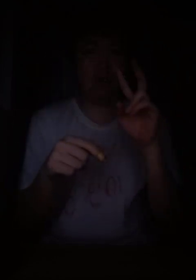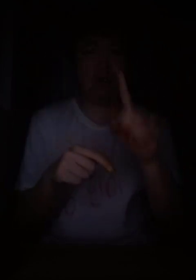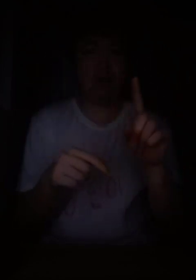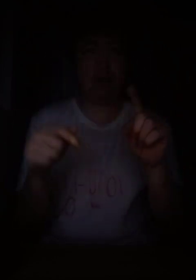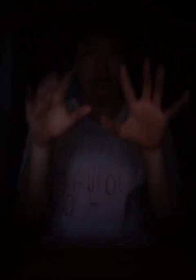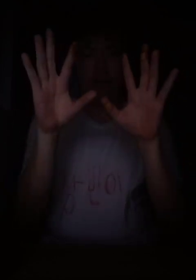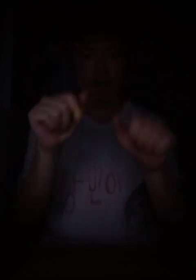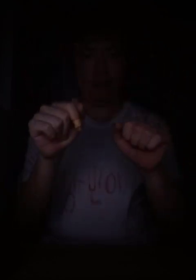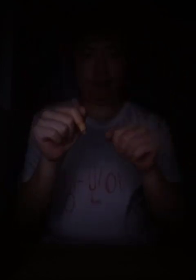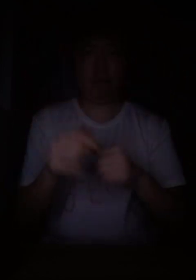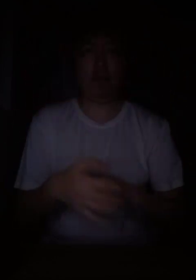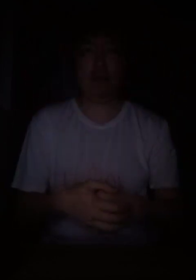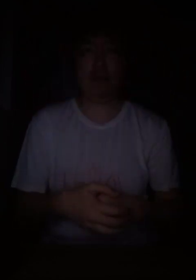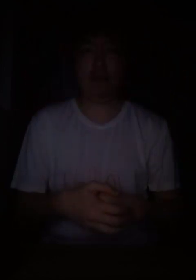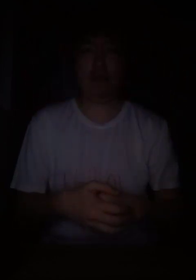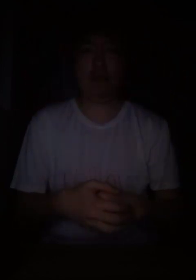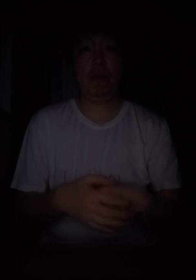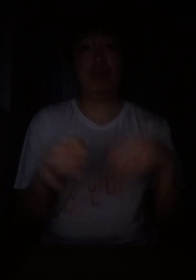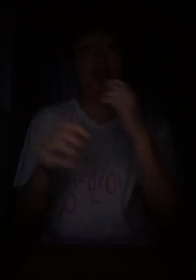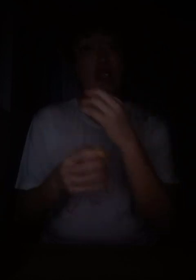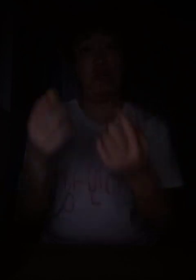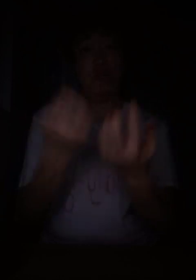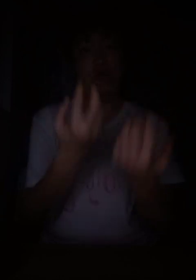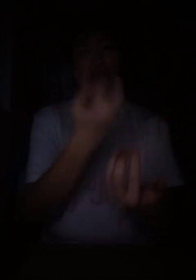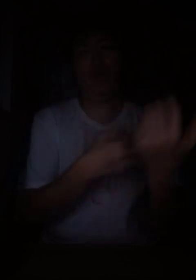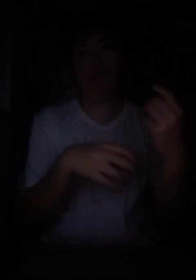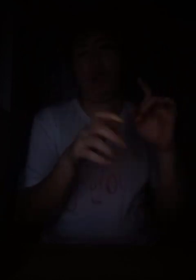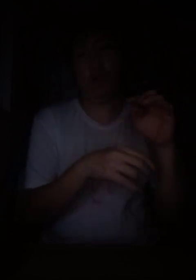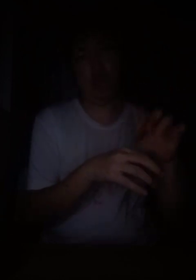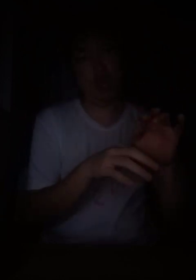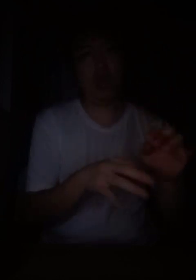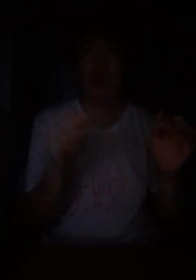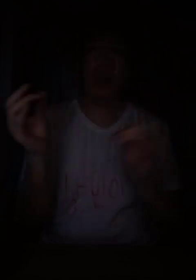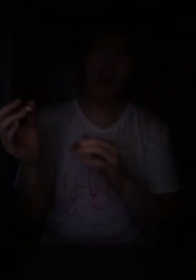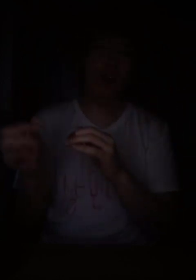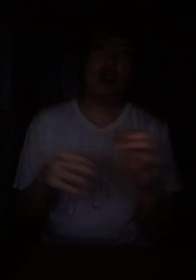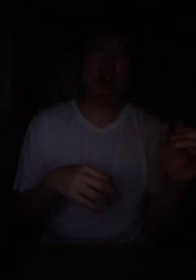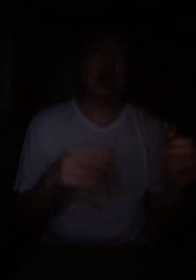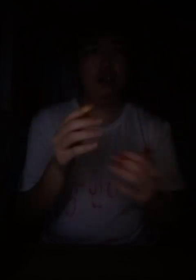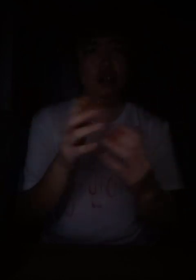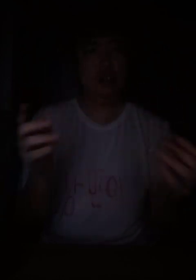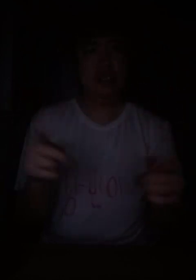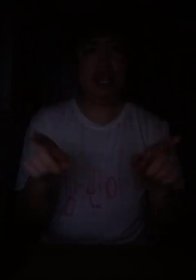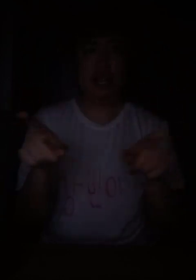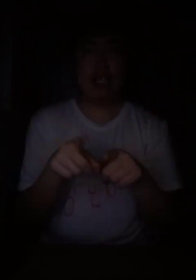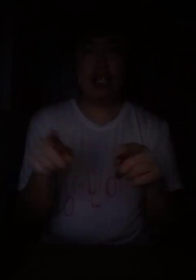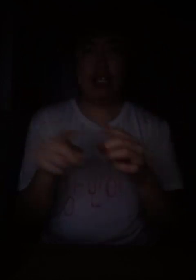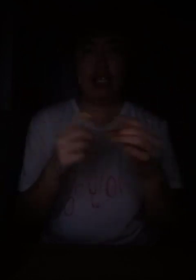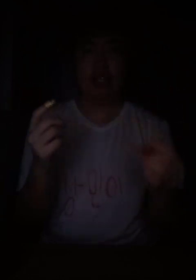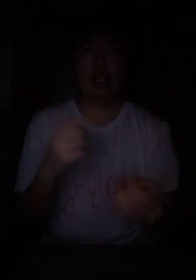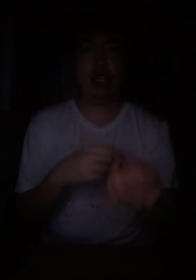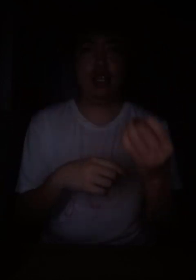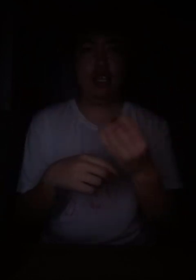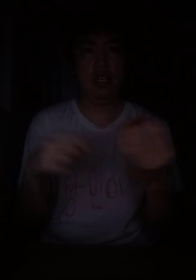만에 꺼졌습니다. 이 불로 소방서 주산 2,300만 원의 재산 피해가 났고 같은 건물 당구장 이용객